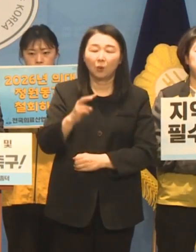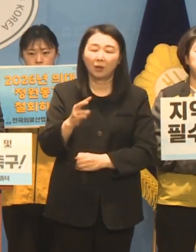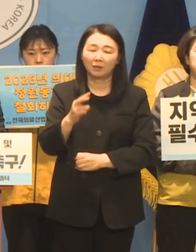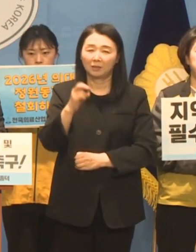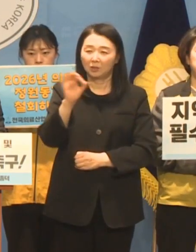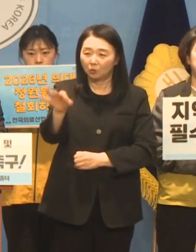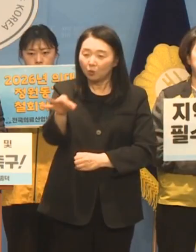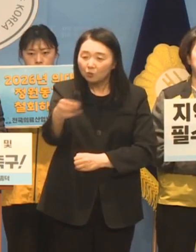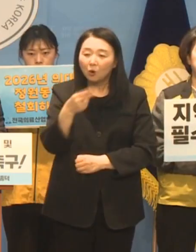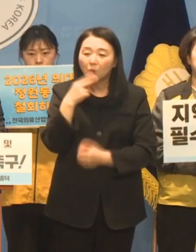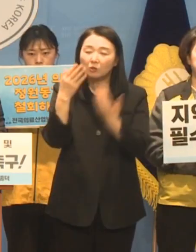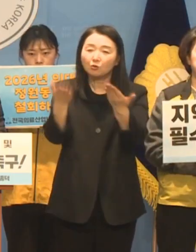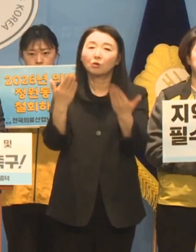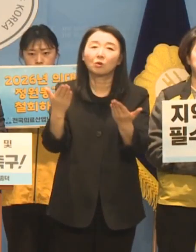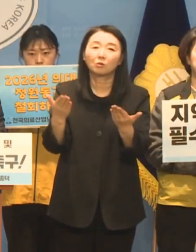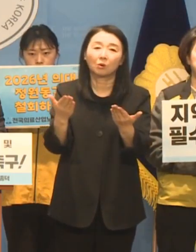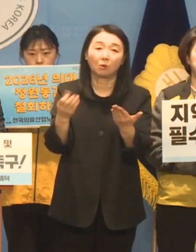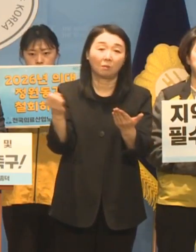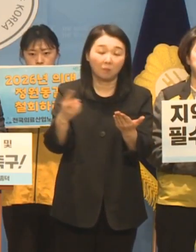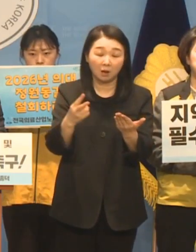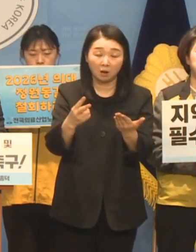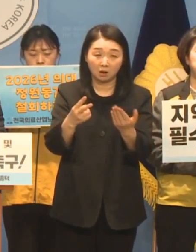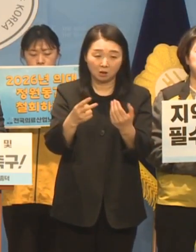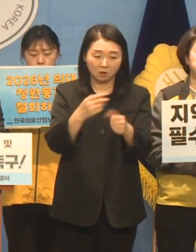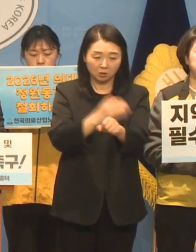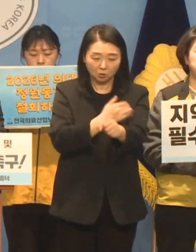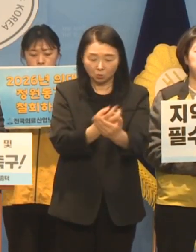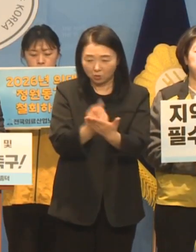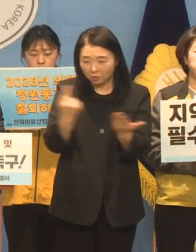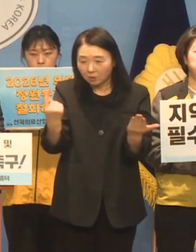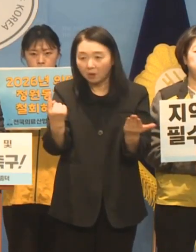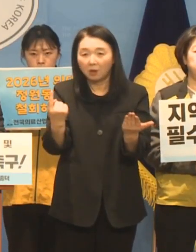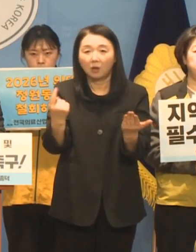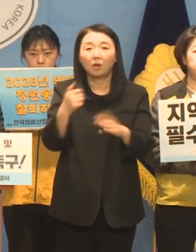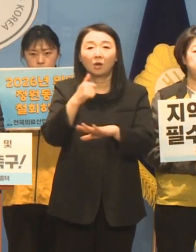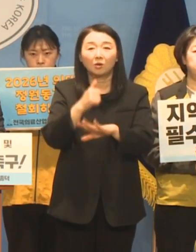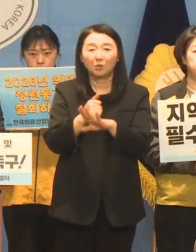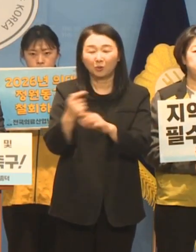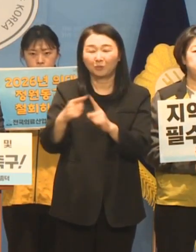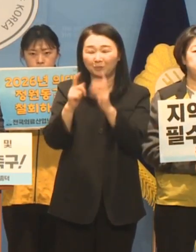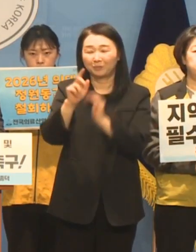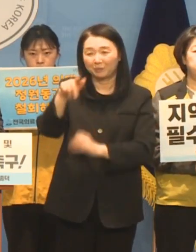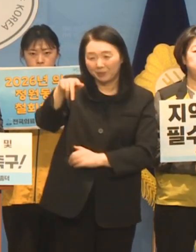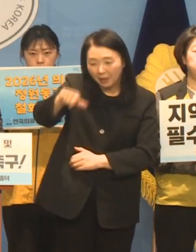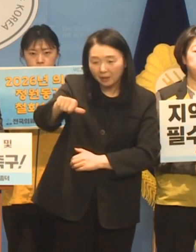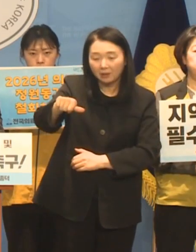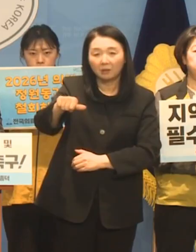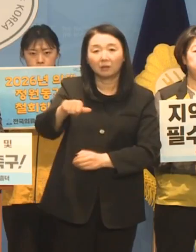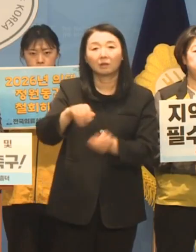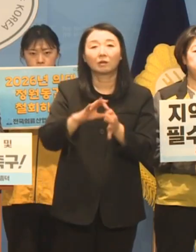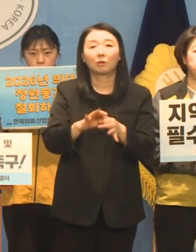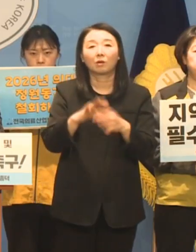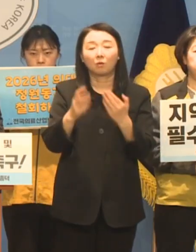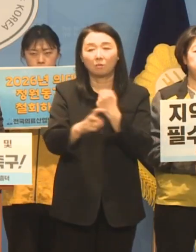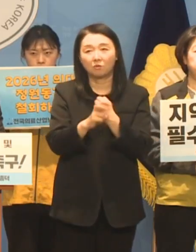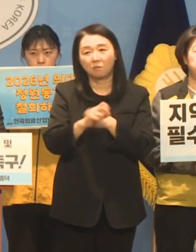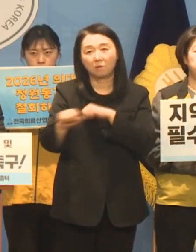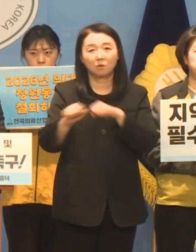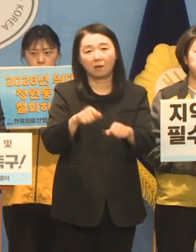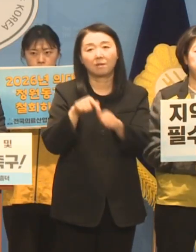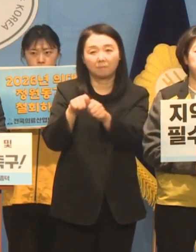강요하고 전공의가 떠난 자리에 PA라는 이름으로 진료 간호사들에게 불법적 의료